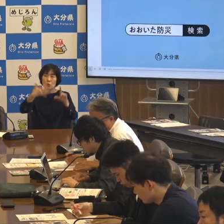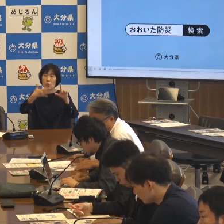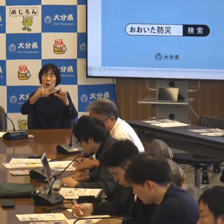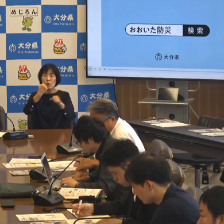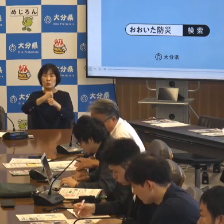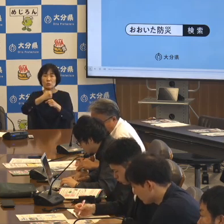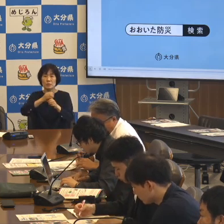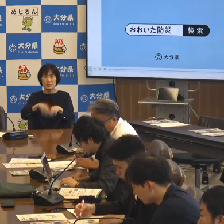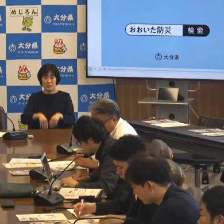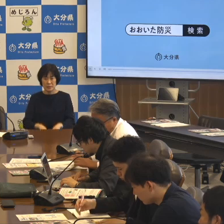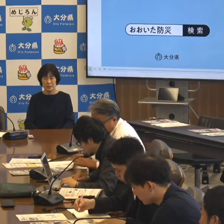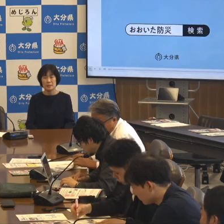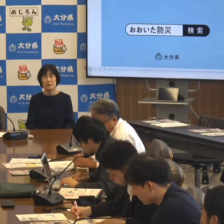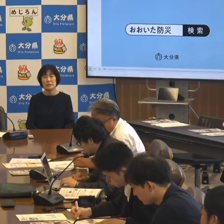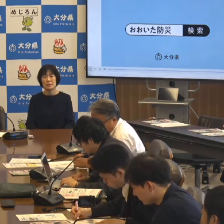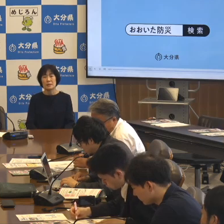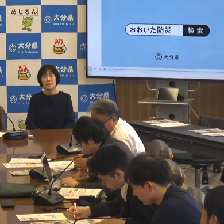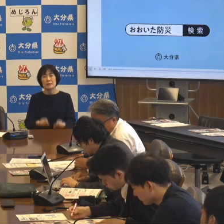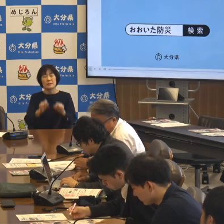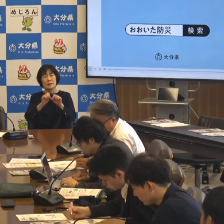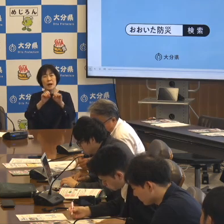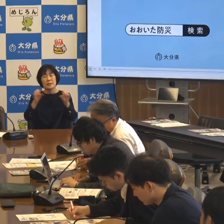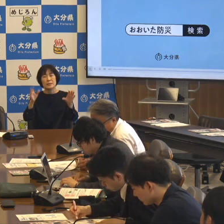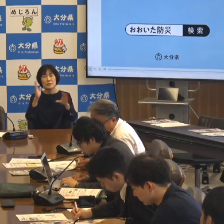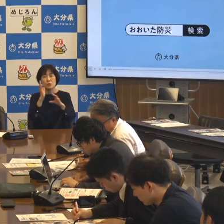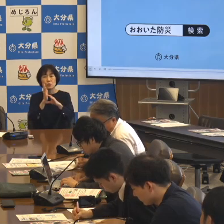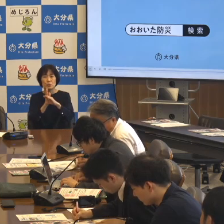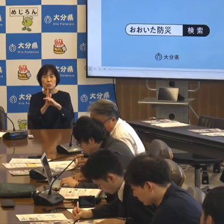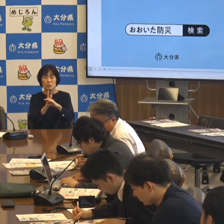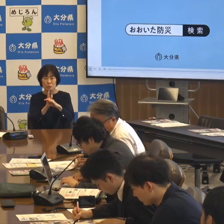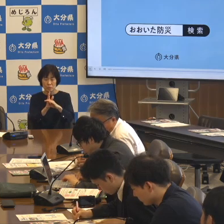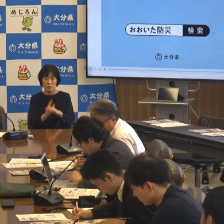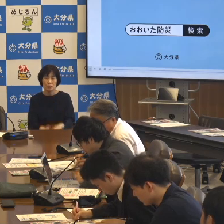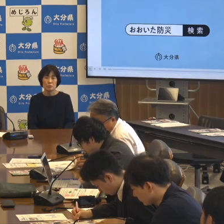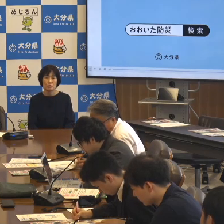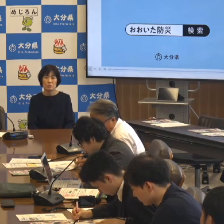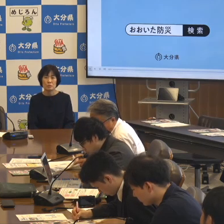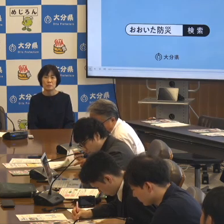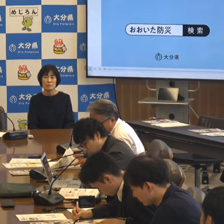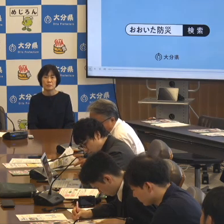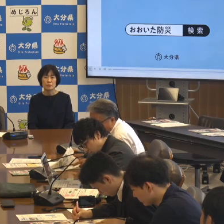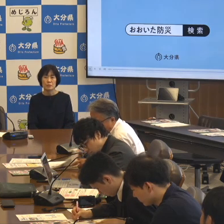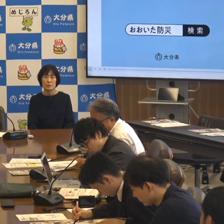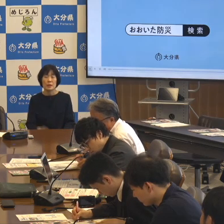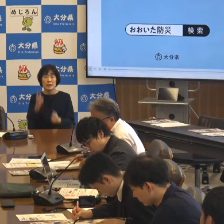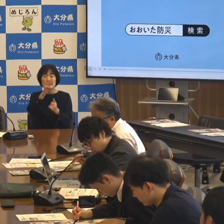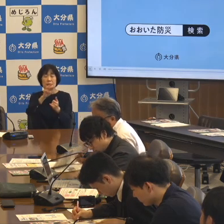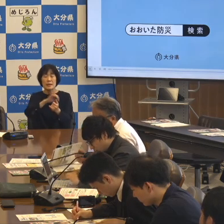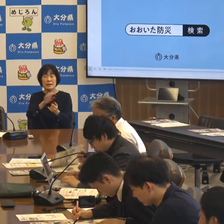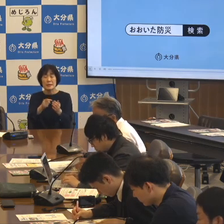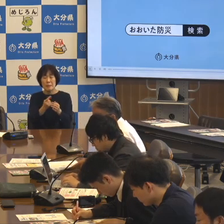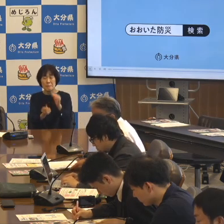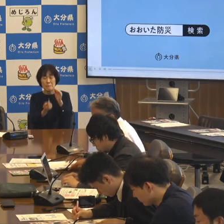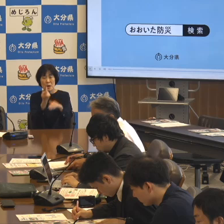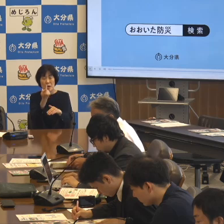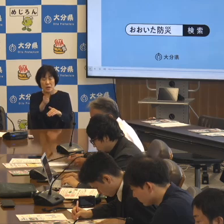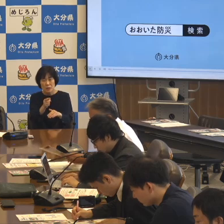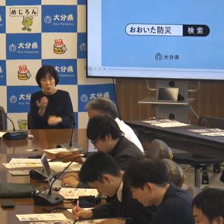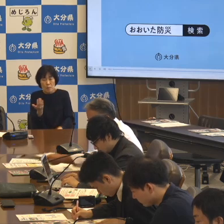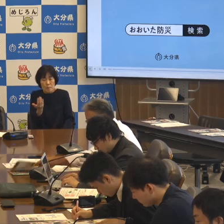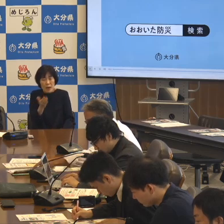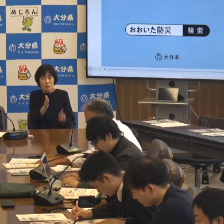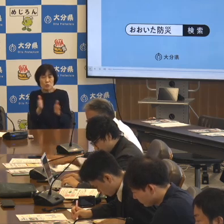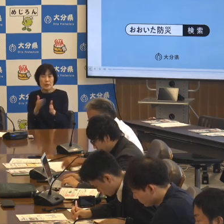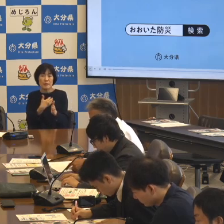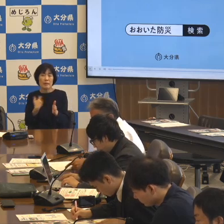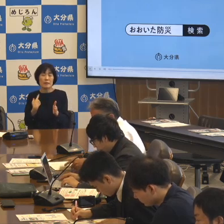して、配信をしておりますので、これがですね、災害への備えができているか